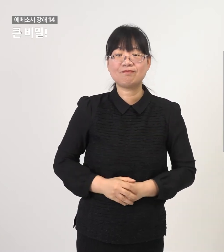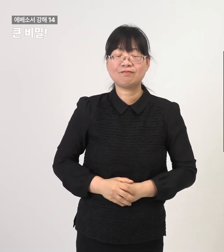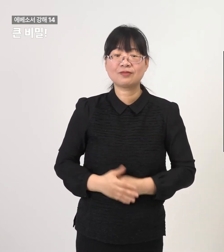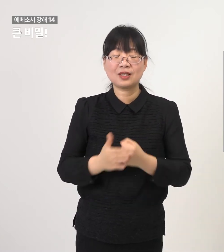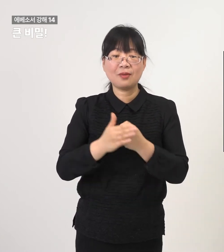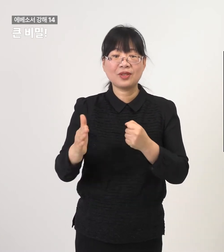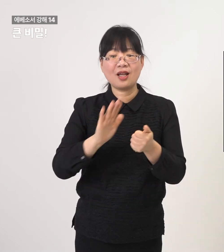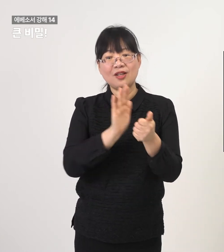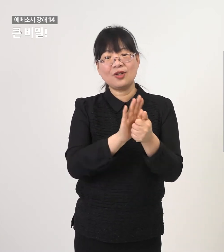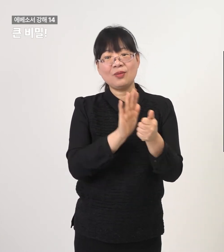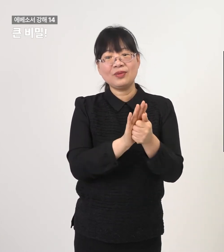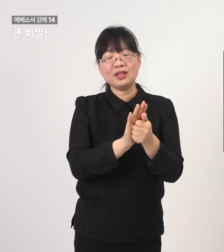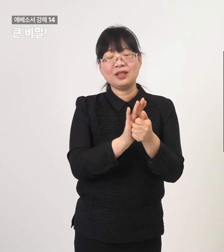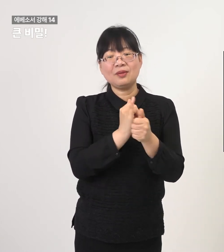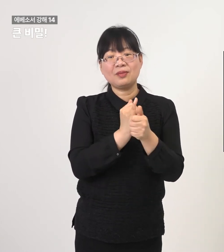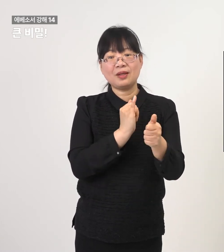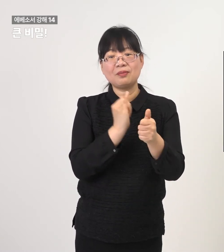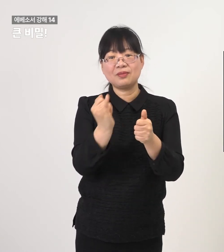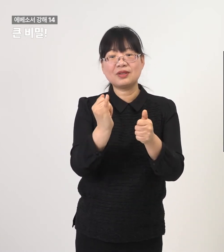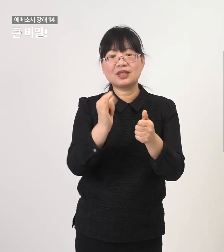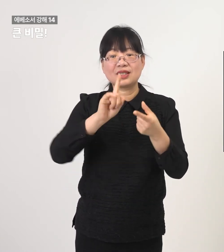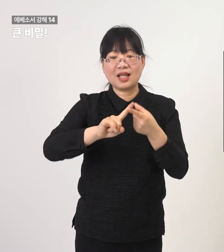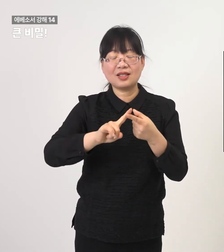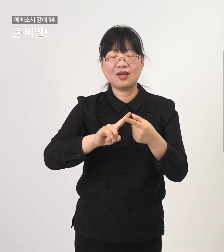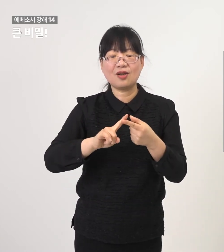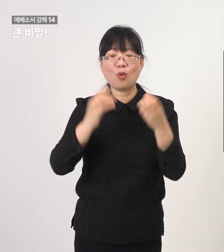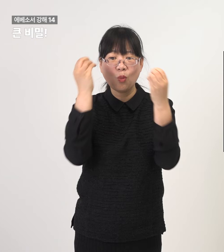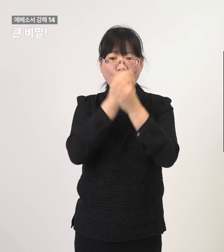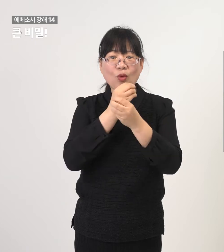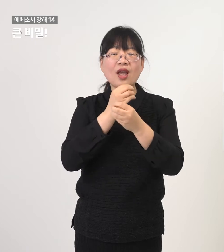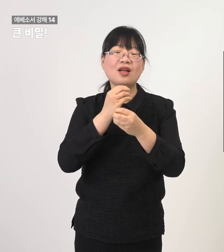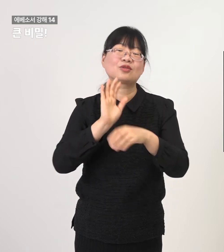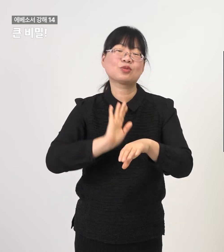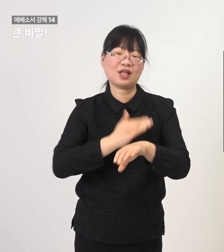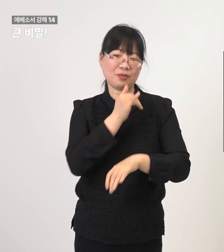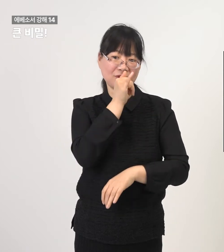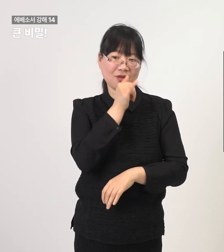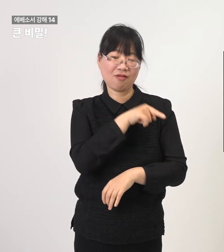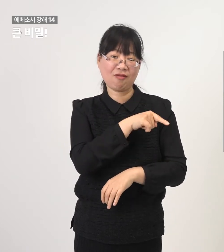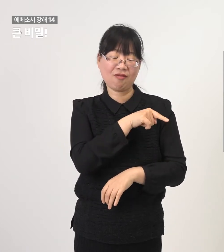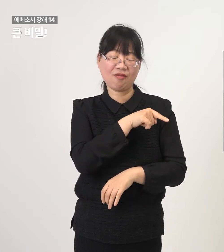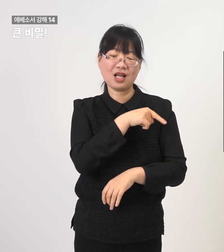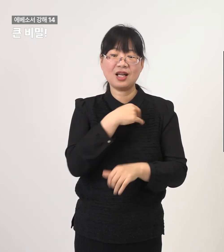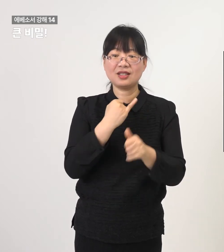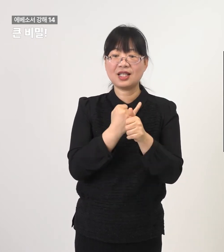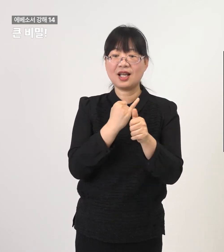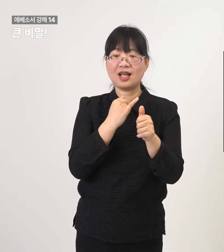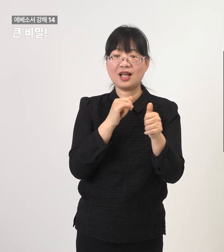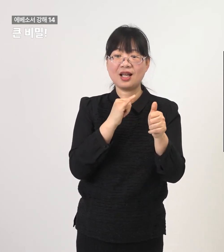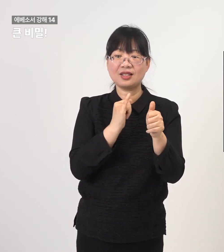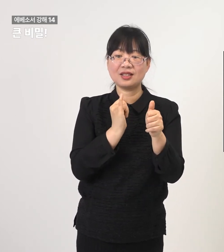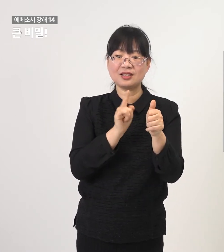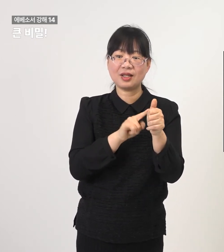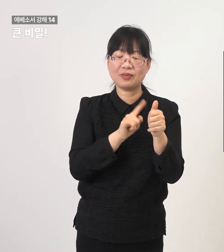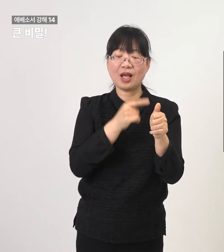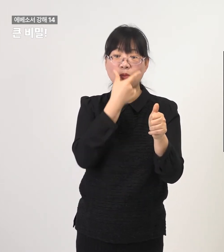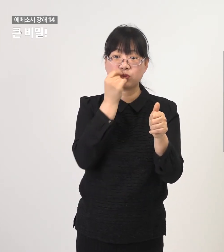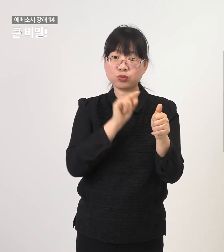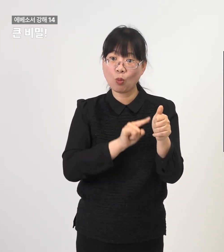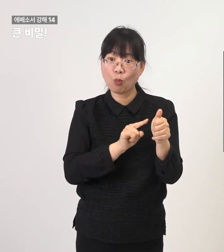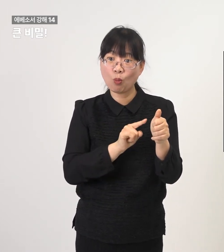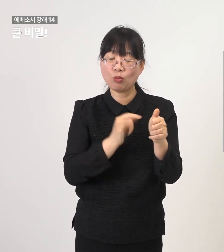돕는 배필에 대해서 잘못된 오해를 갖고 있습니다. 그래서 남자의 부족한